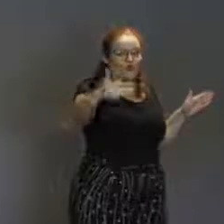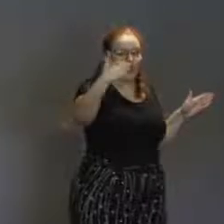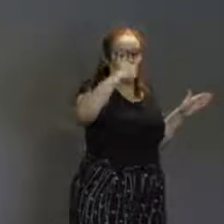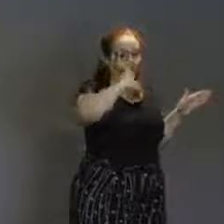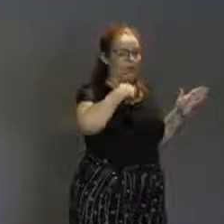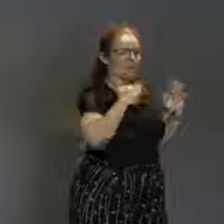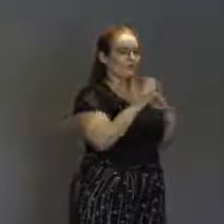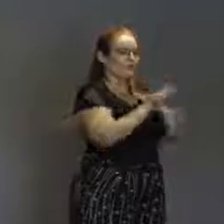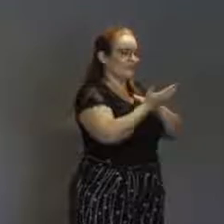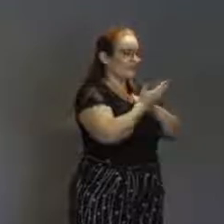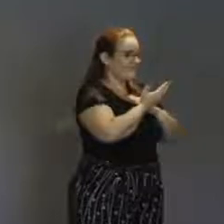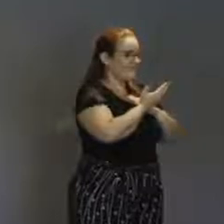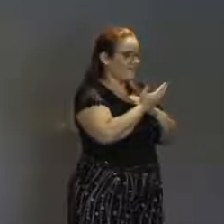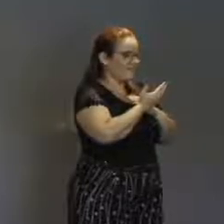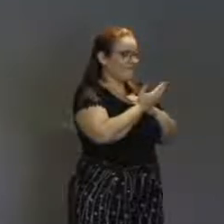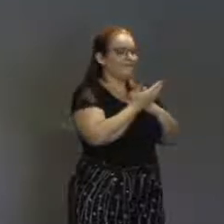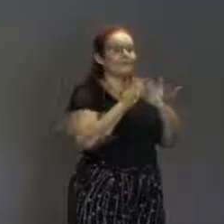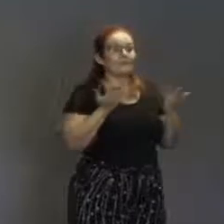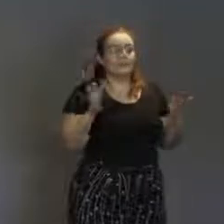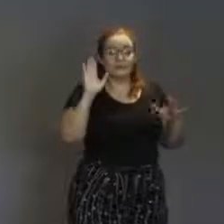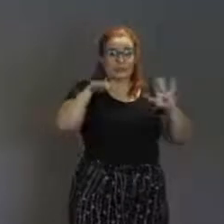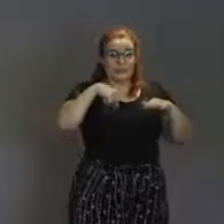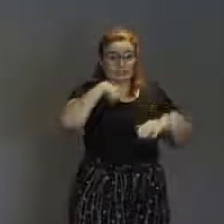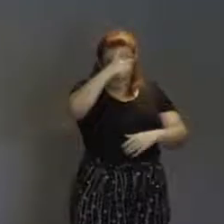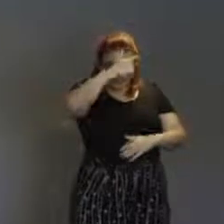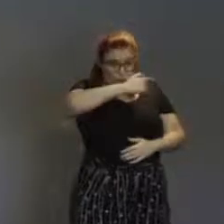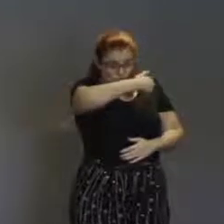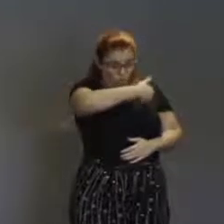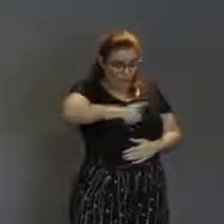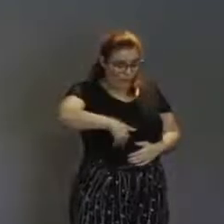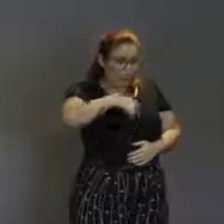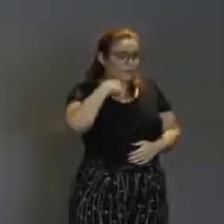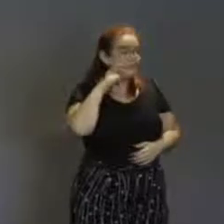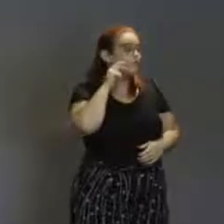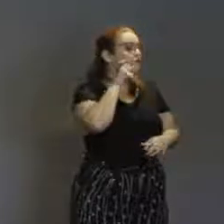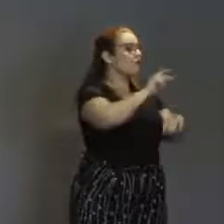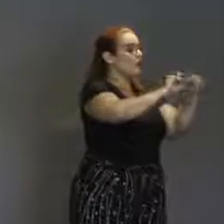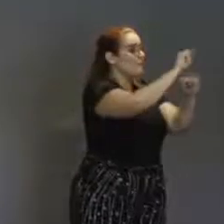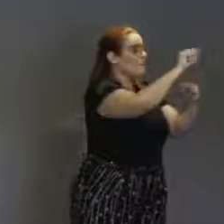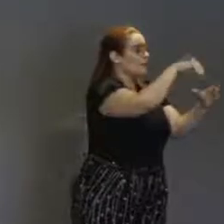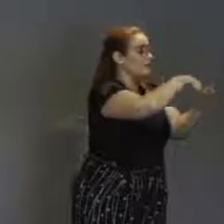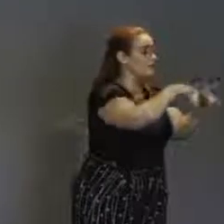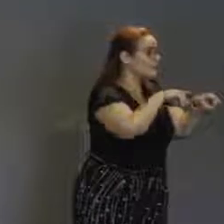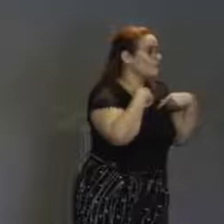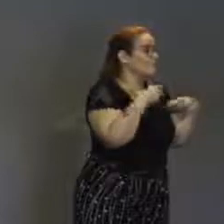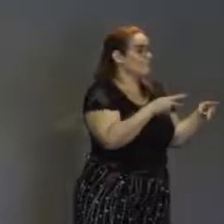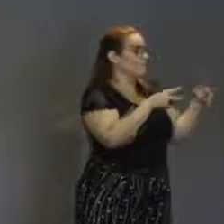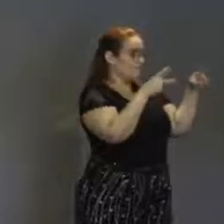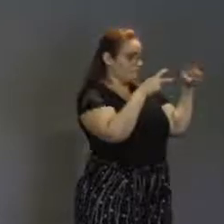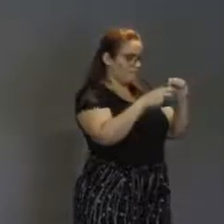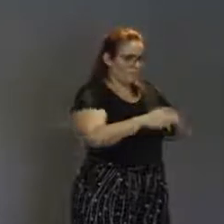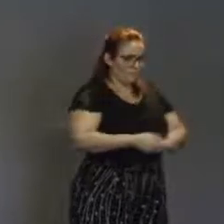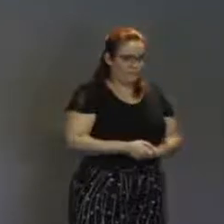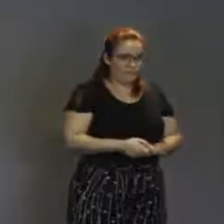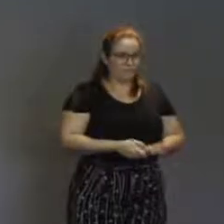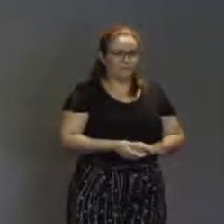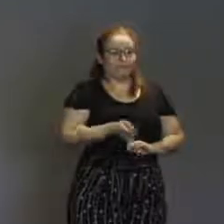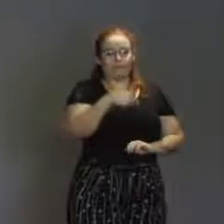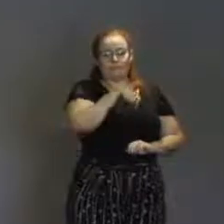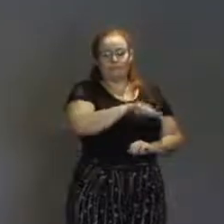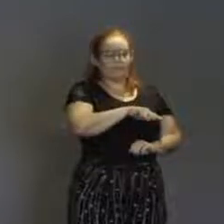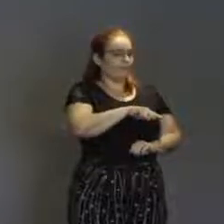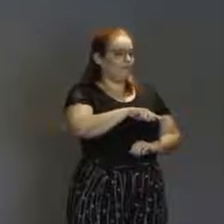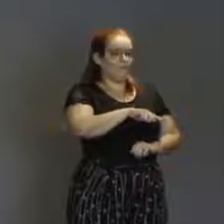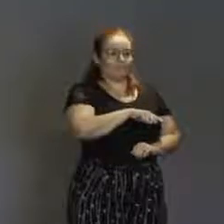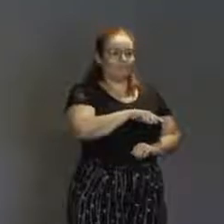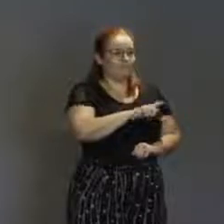colaborar. Às vezes, eu, como governo, vejo isso numa fundação, vejo isso numa empresa, tá? Que eles também não baixam a guarda, que quer vir